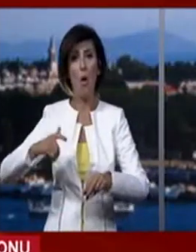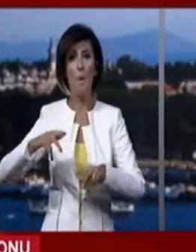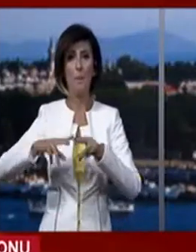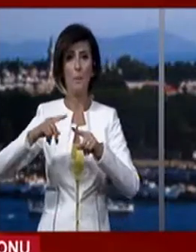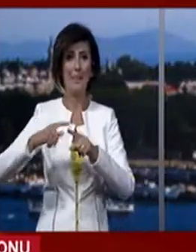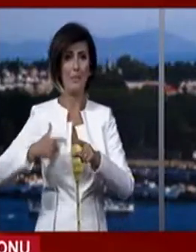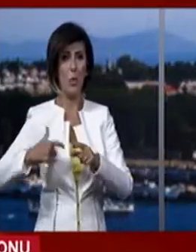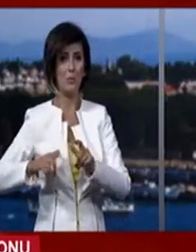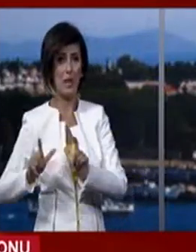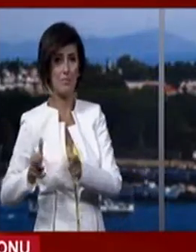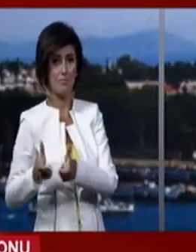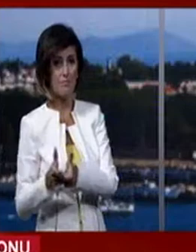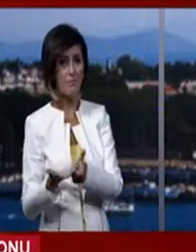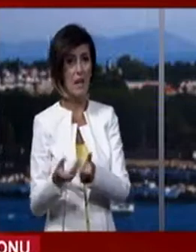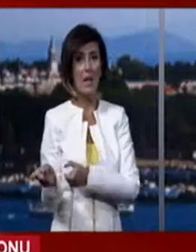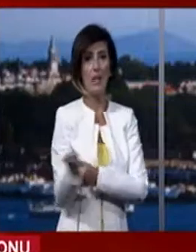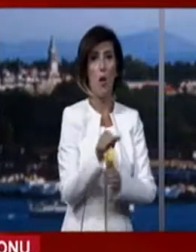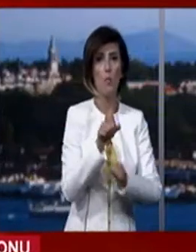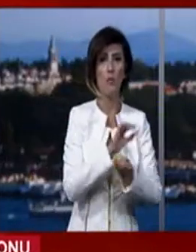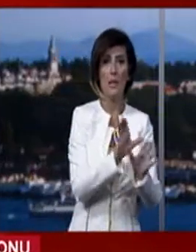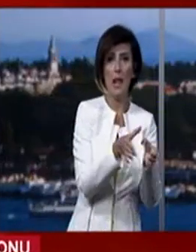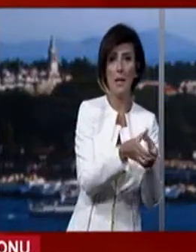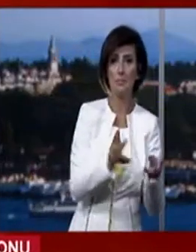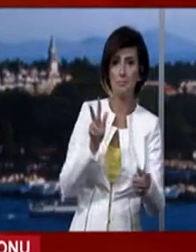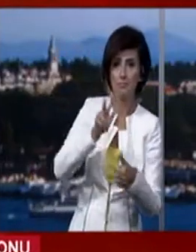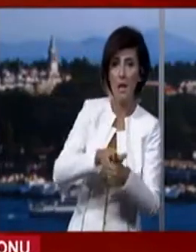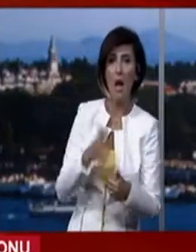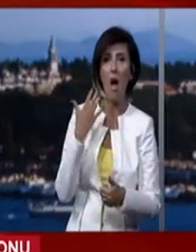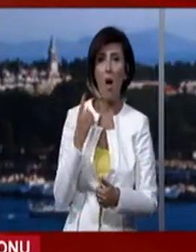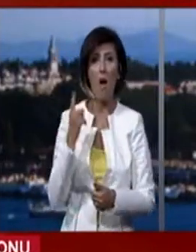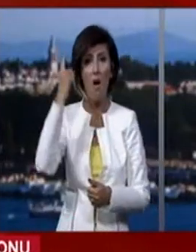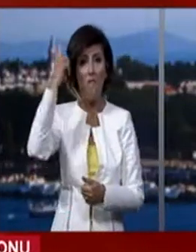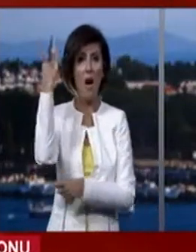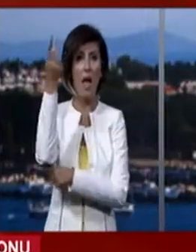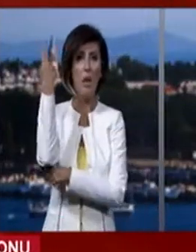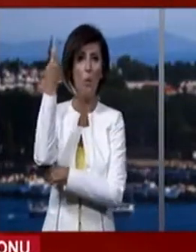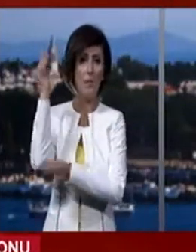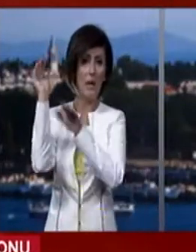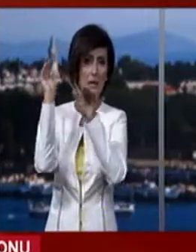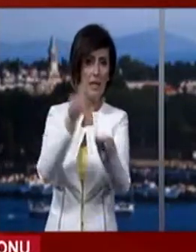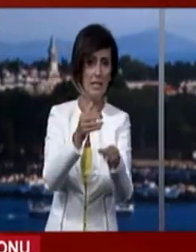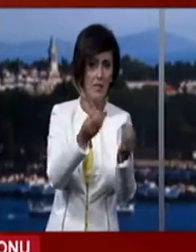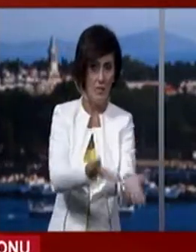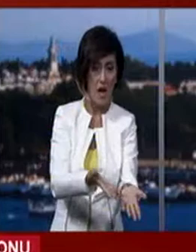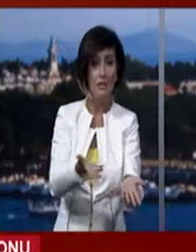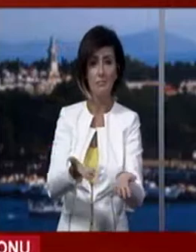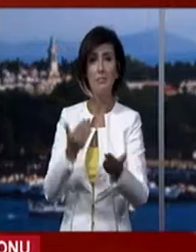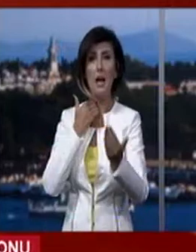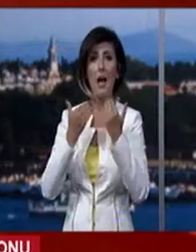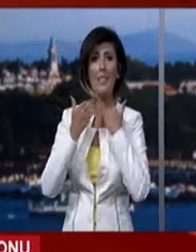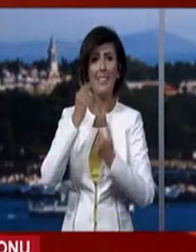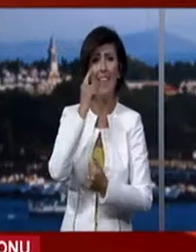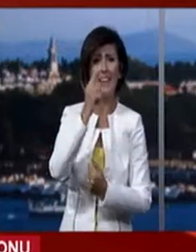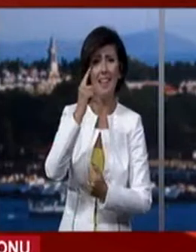terörle mücadele ekipleri katıldı operasyona. Operasyona havadan da helikopterler destek verdi. Adresler tek